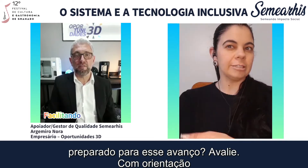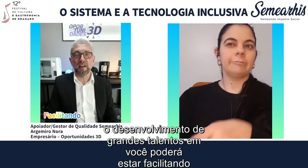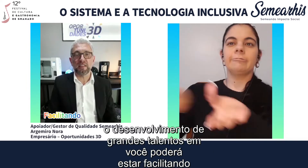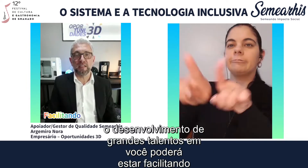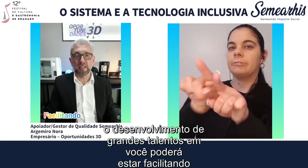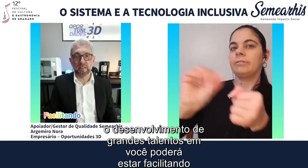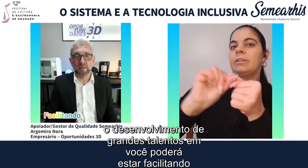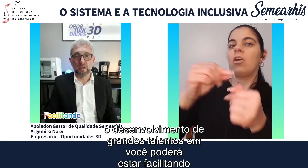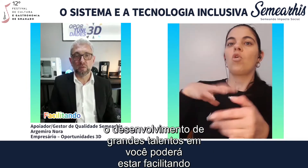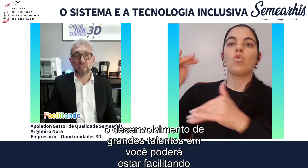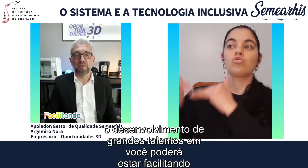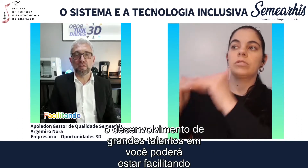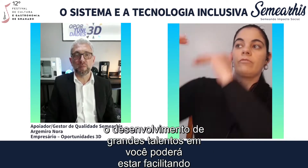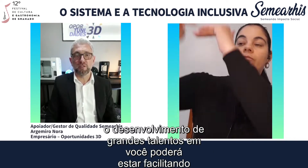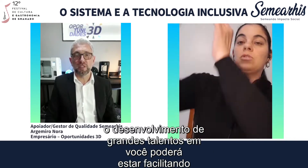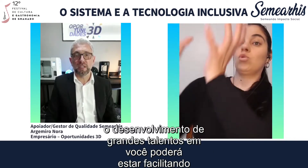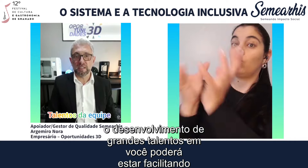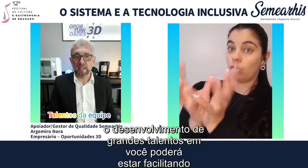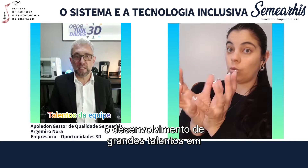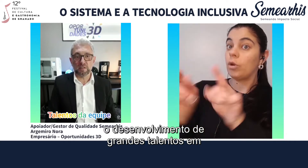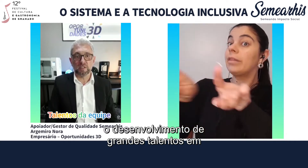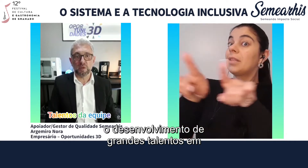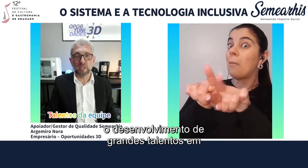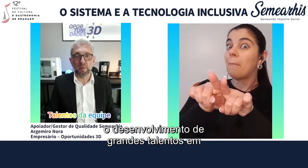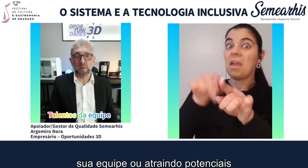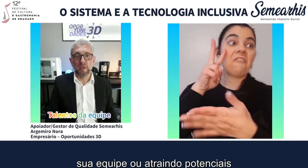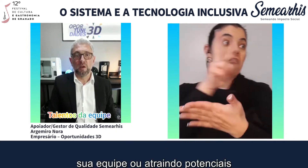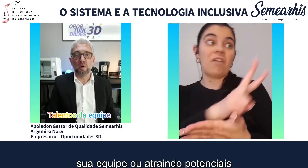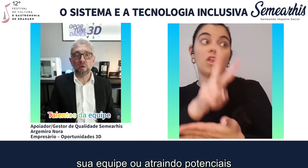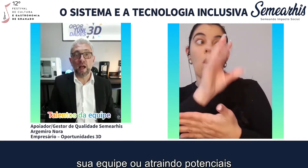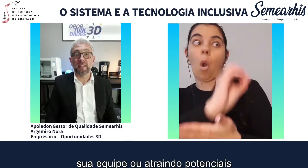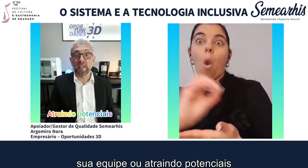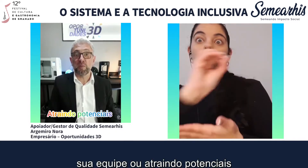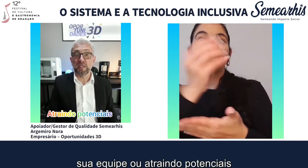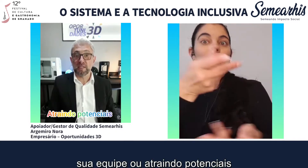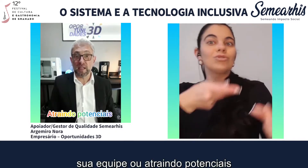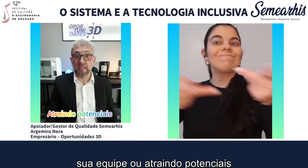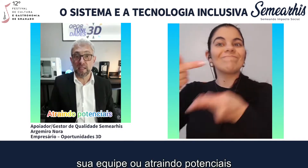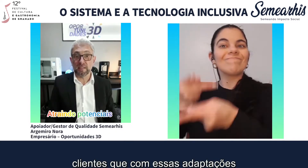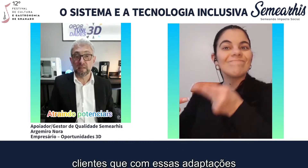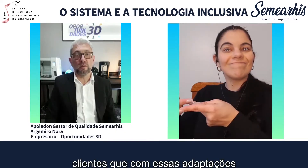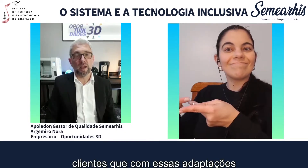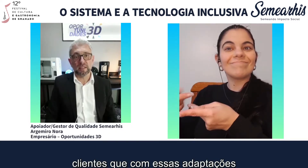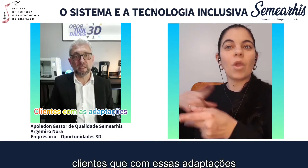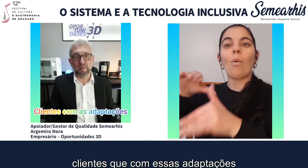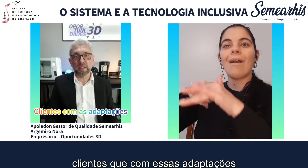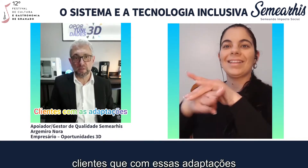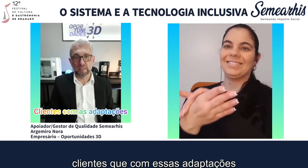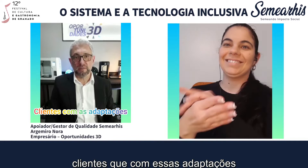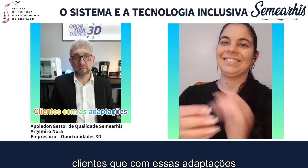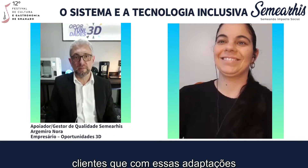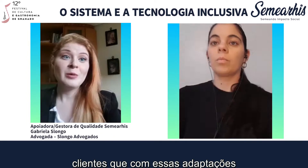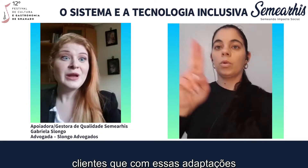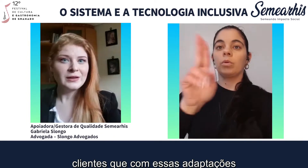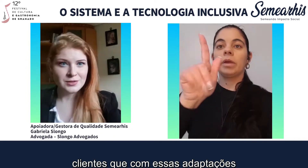estar facilitando o desenvolvimento de grandes talentos em sua equipe ou atraindo potenciais clientes com essas